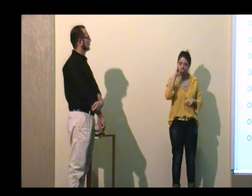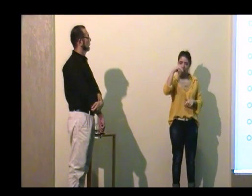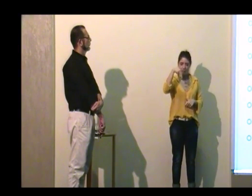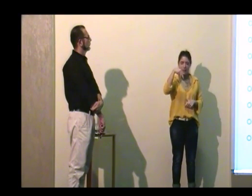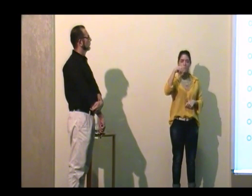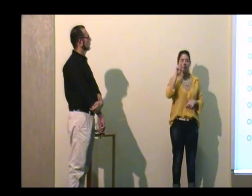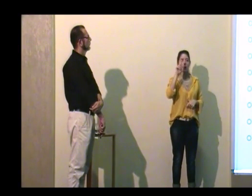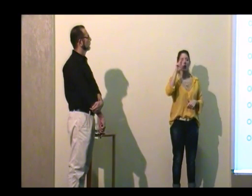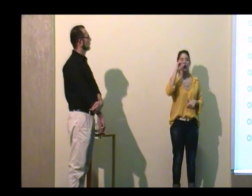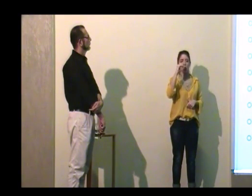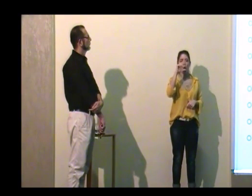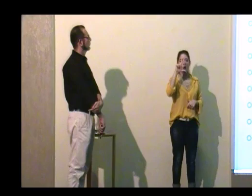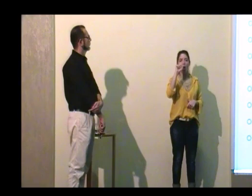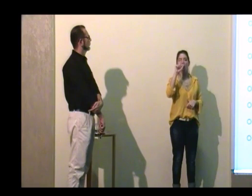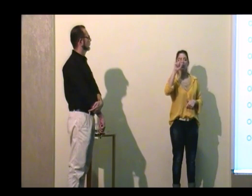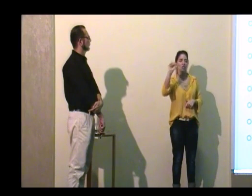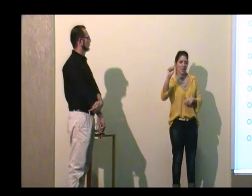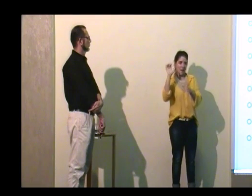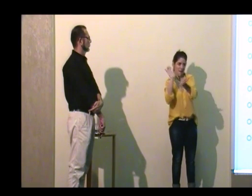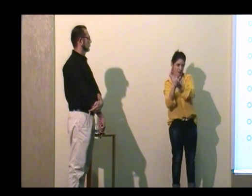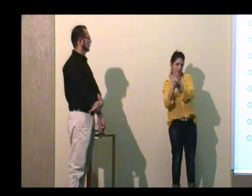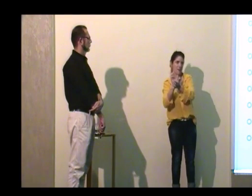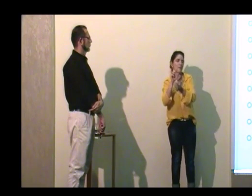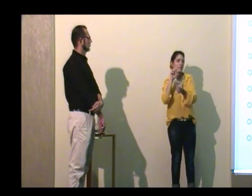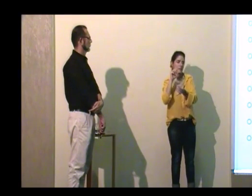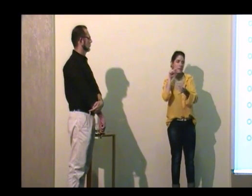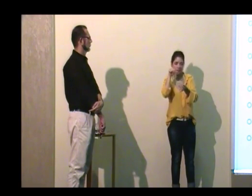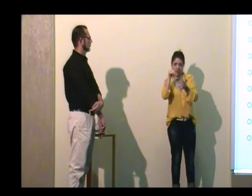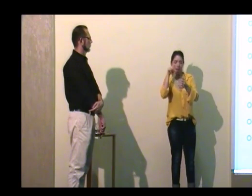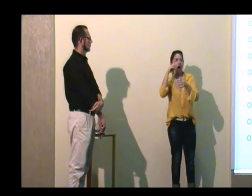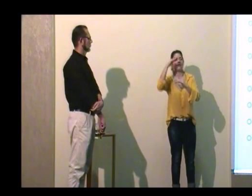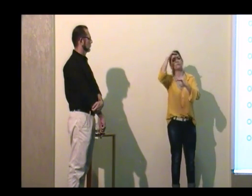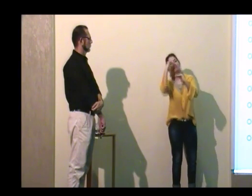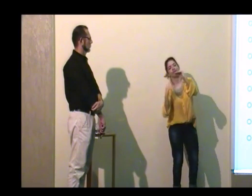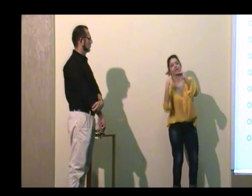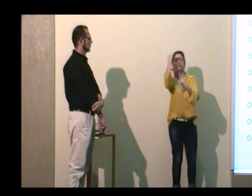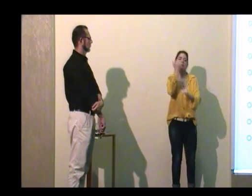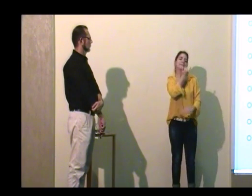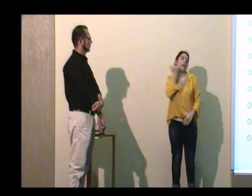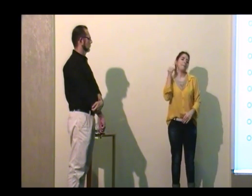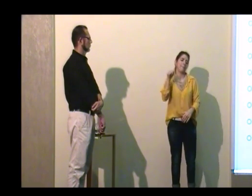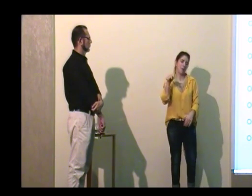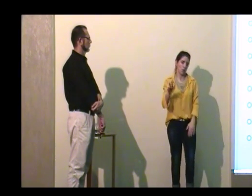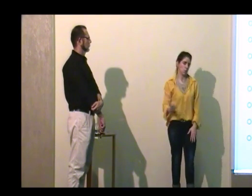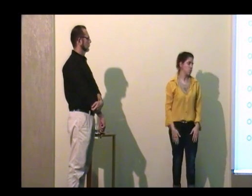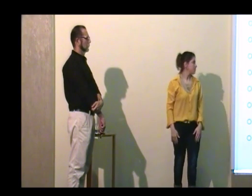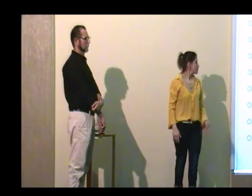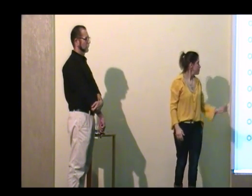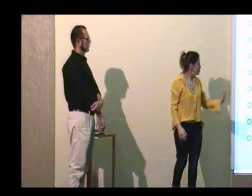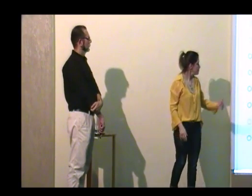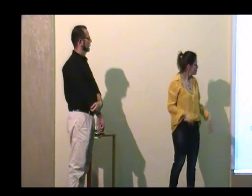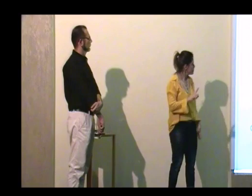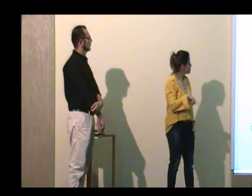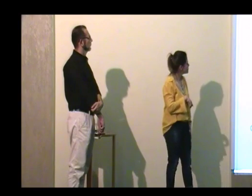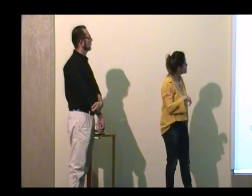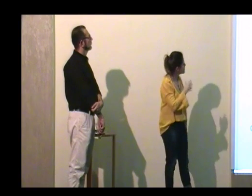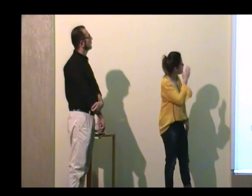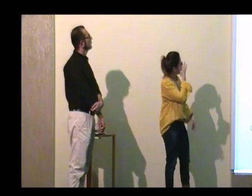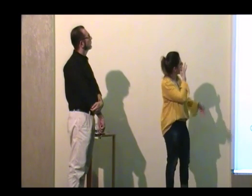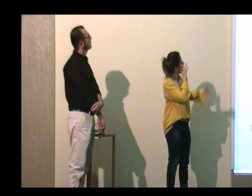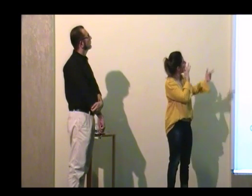Para outras pessoas sem diabetes, a cura de uma doença é mais fácil, a infecção seria mais fácil, mas